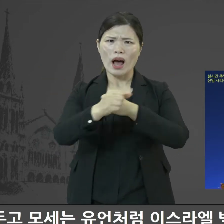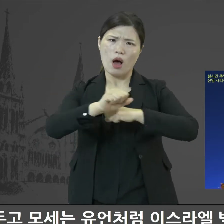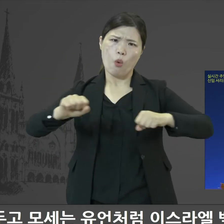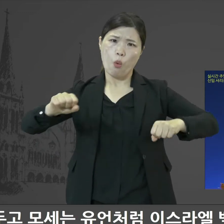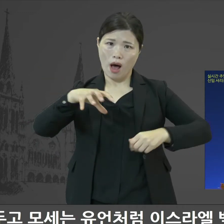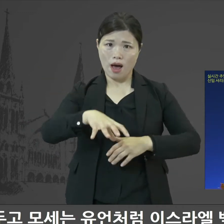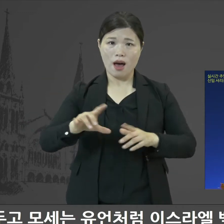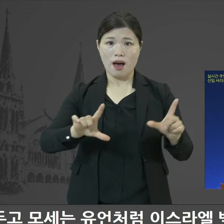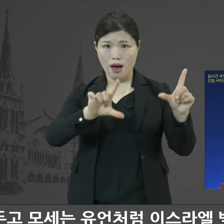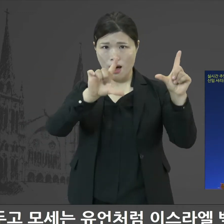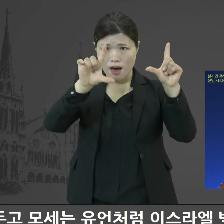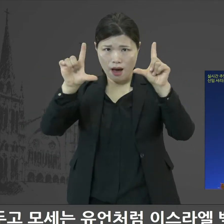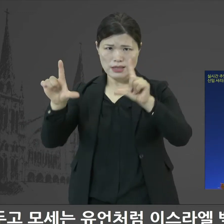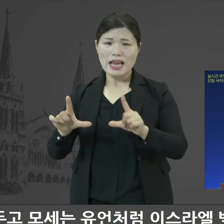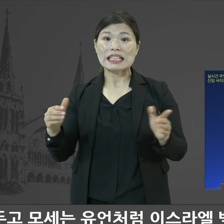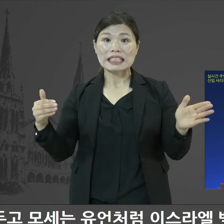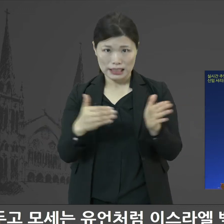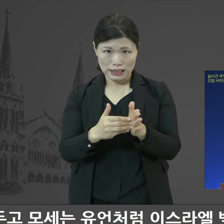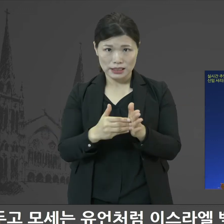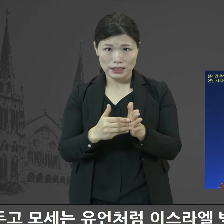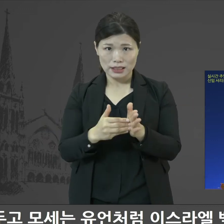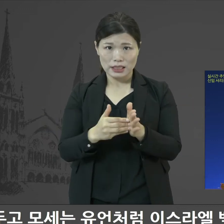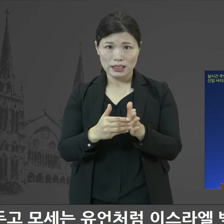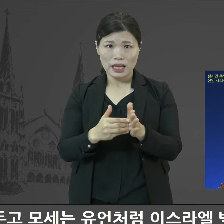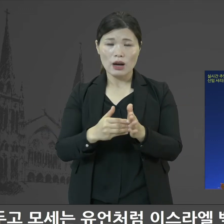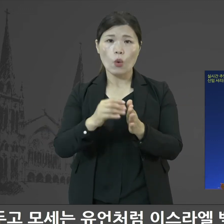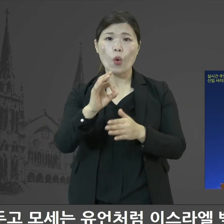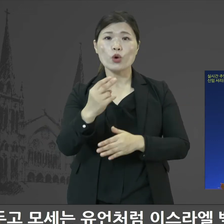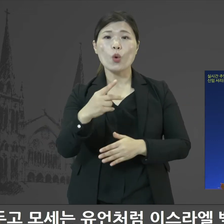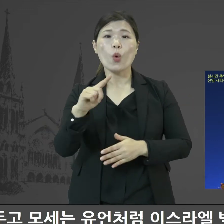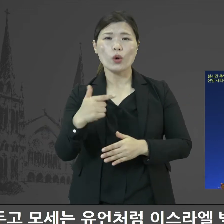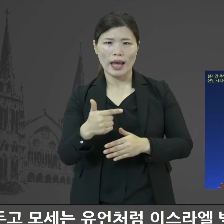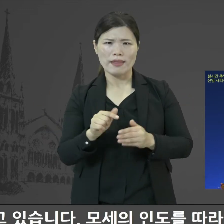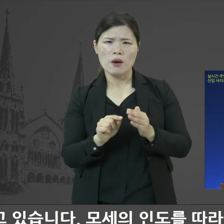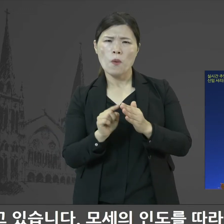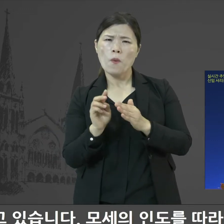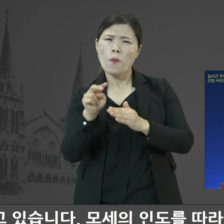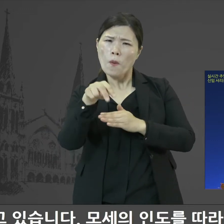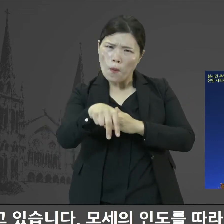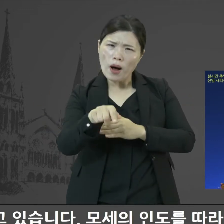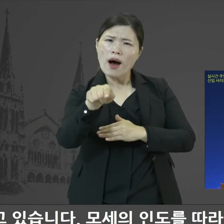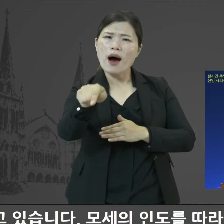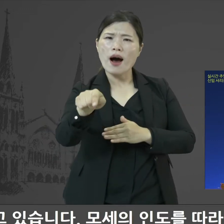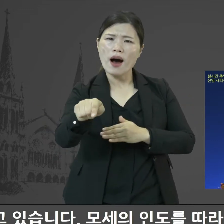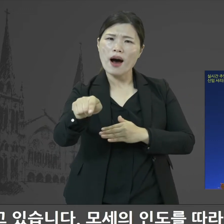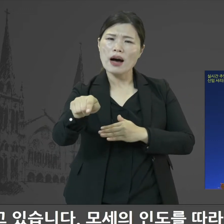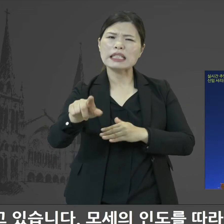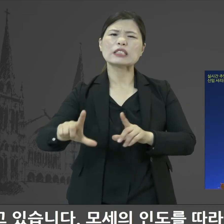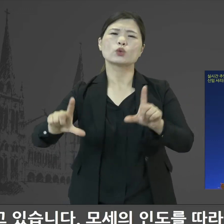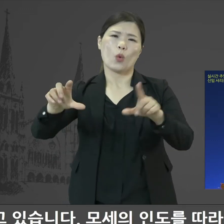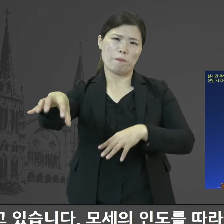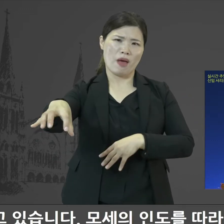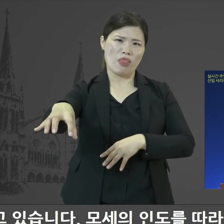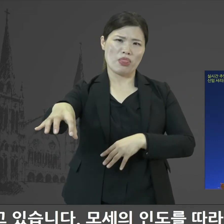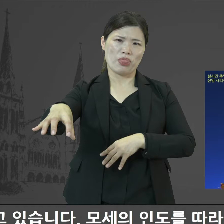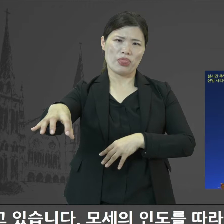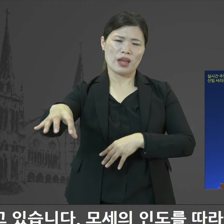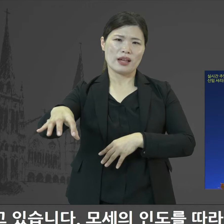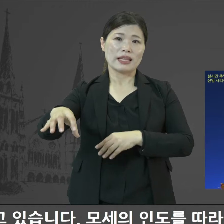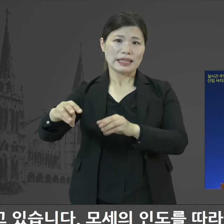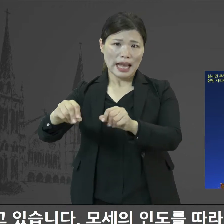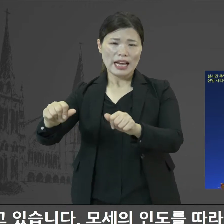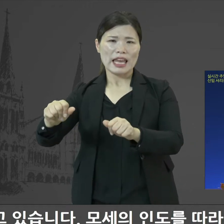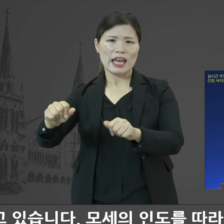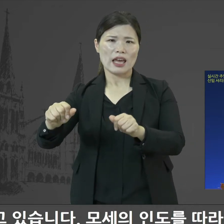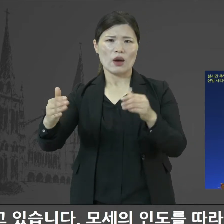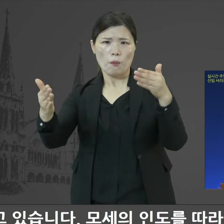모든 기간이 다 끝나고 이제 요단강 동편 땅에 지금 와 있습니다. 비록 자신들의 죄 때문에